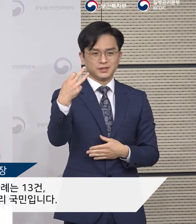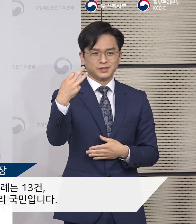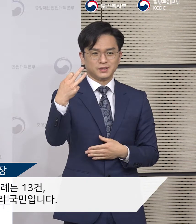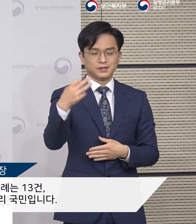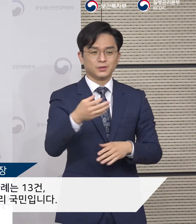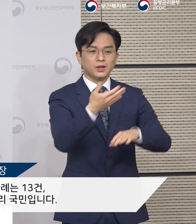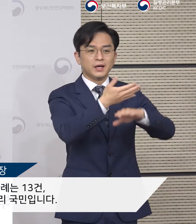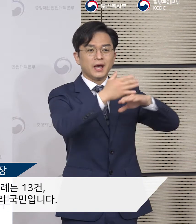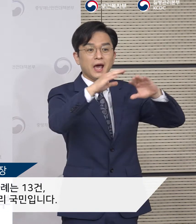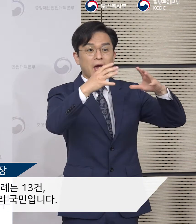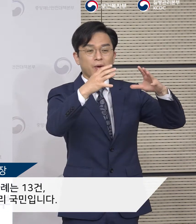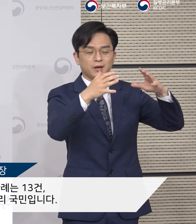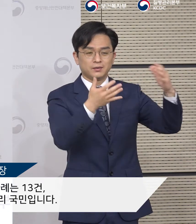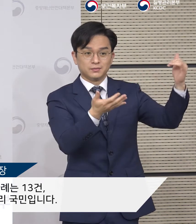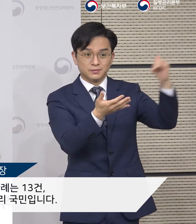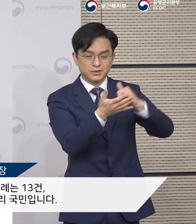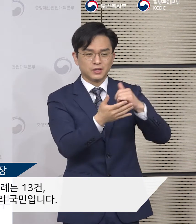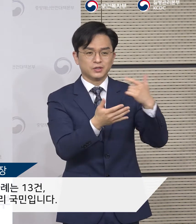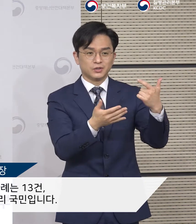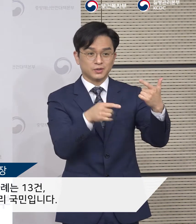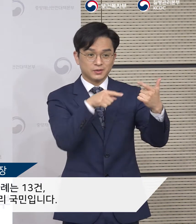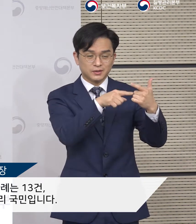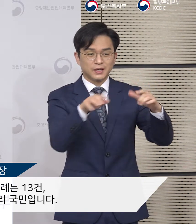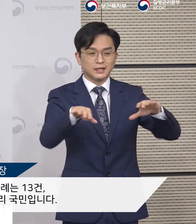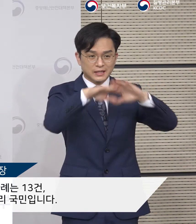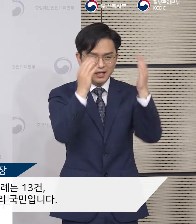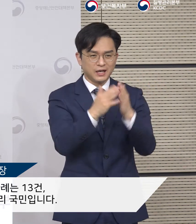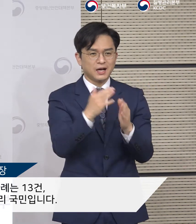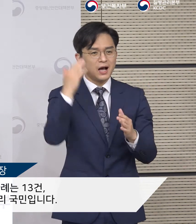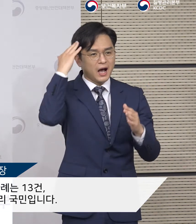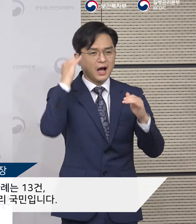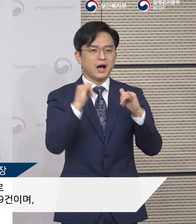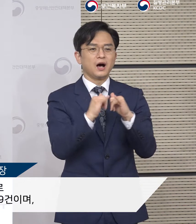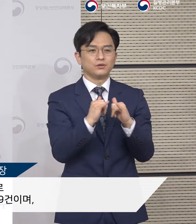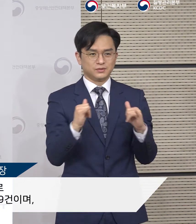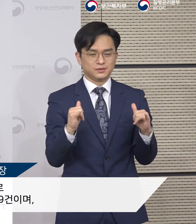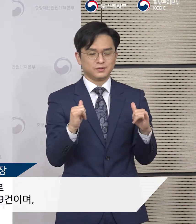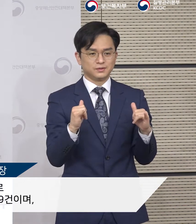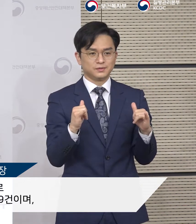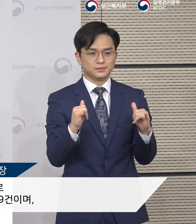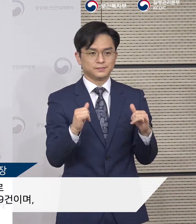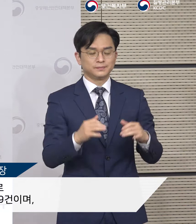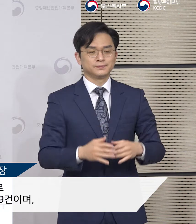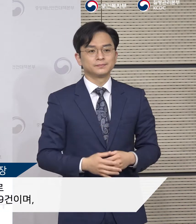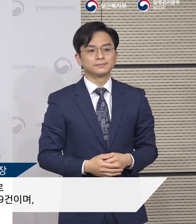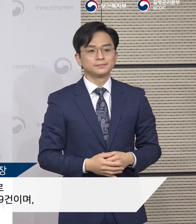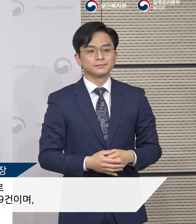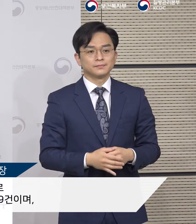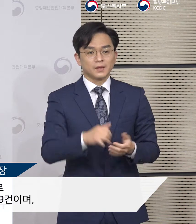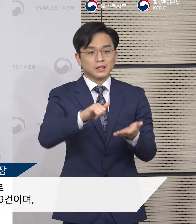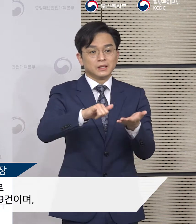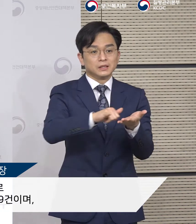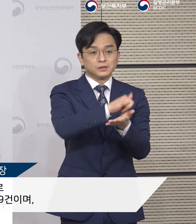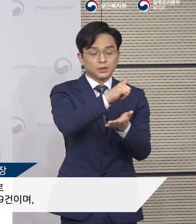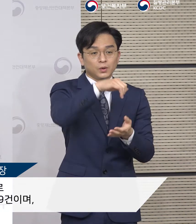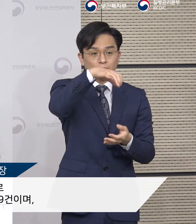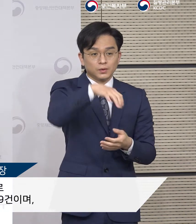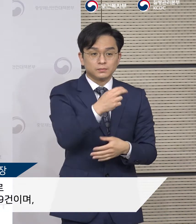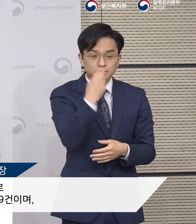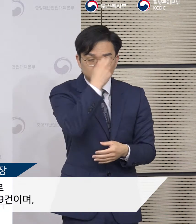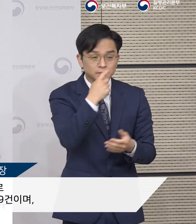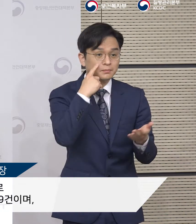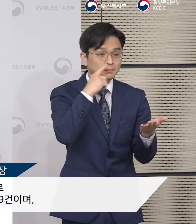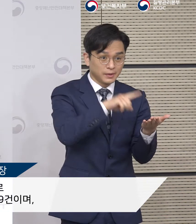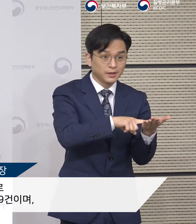사례는 6건이며 모두 내국인입니다. 우리 국민입니다. 현재까지 검역 단계 확진 사례와